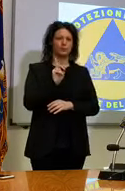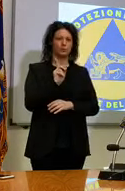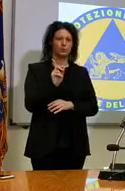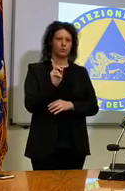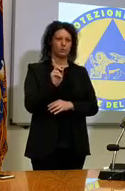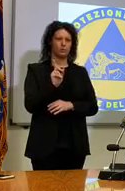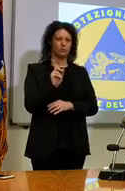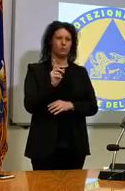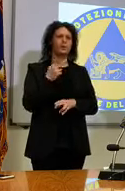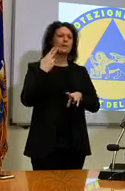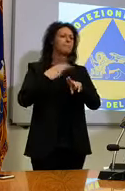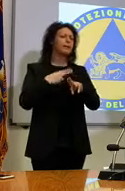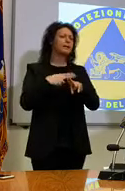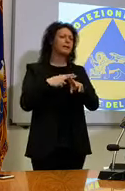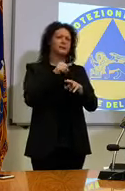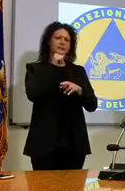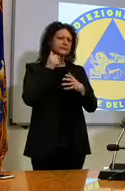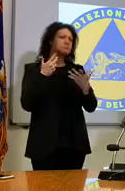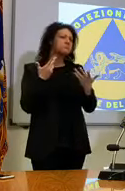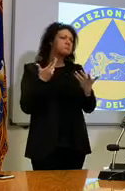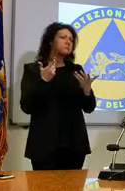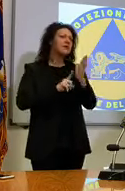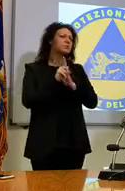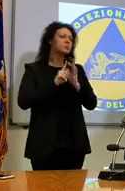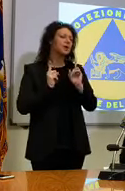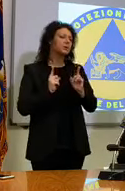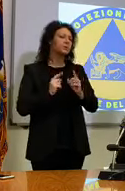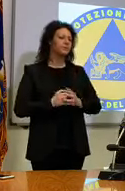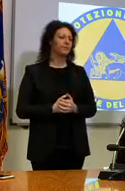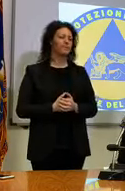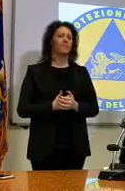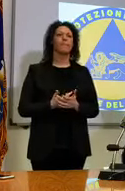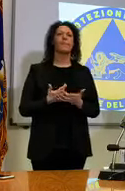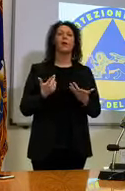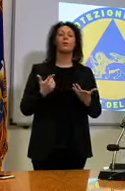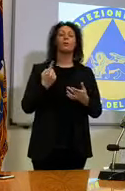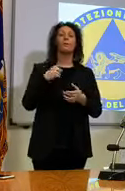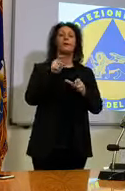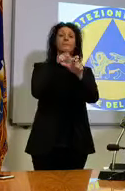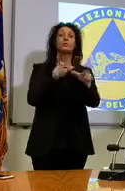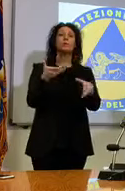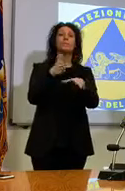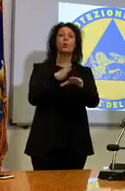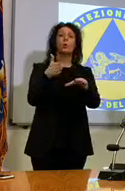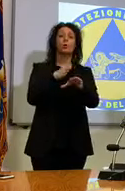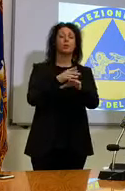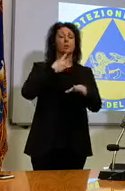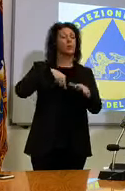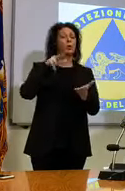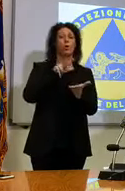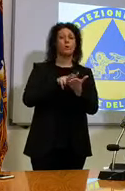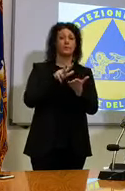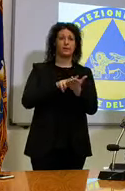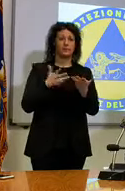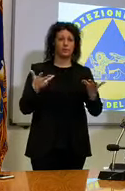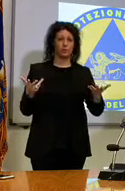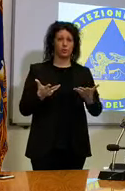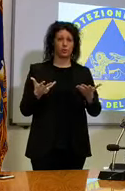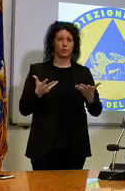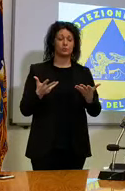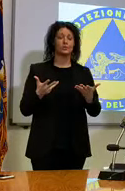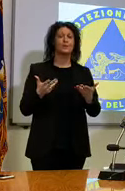che efficacia potrà avere? Ah, guardate, sui decessi noi confermiamo, certifichiamo che tutti i decessi